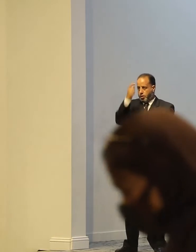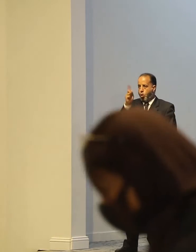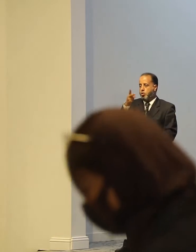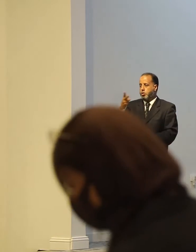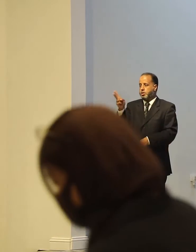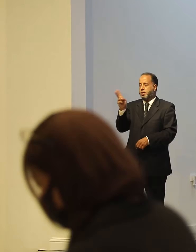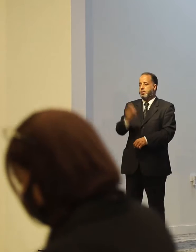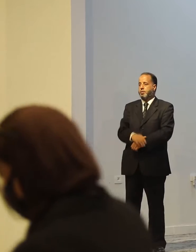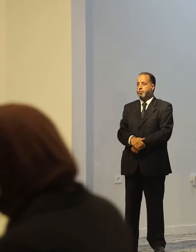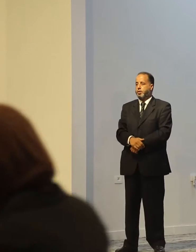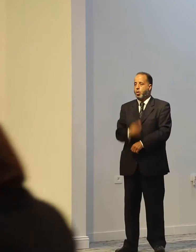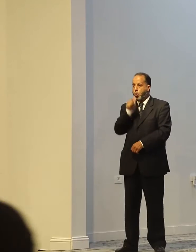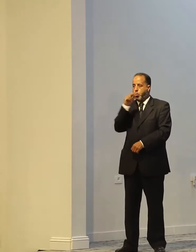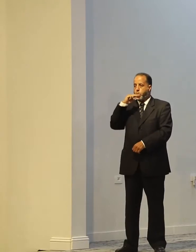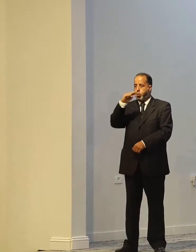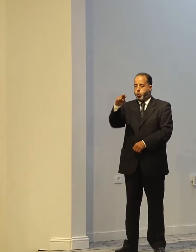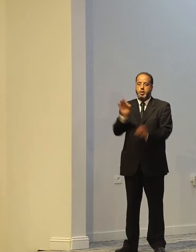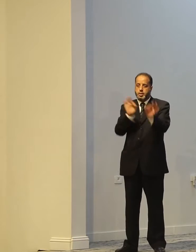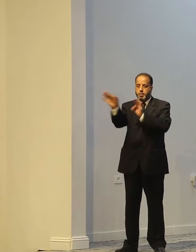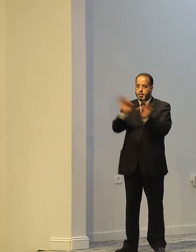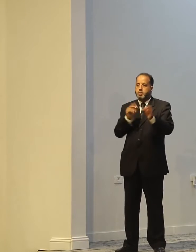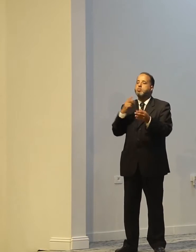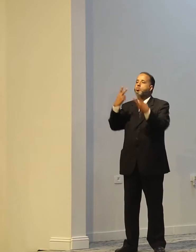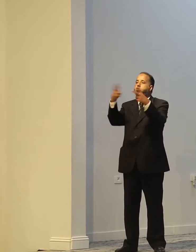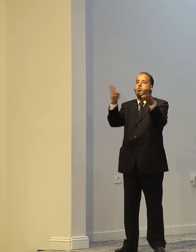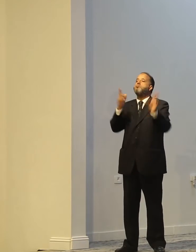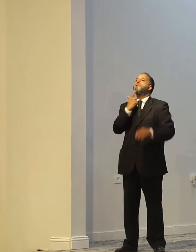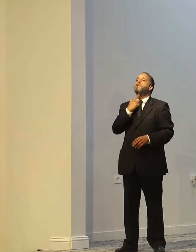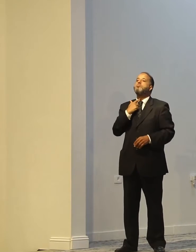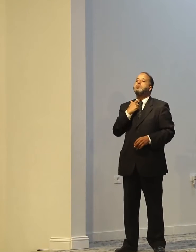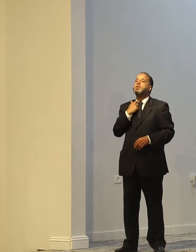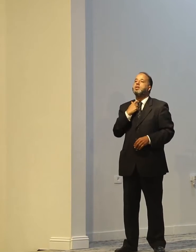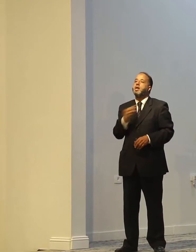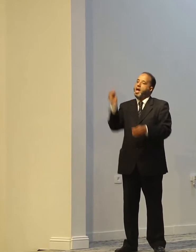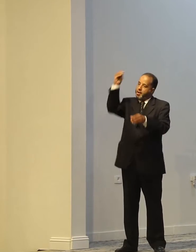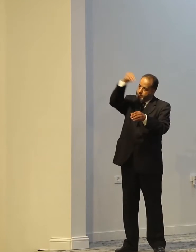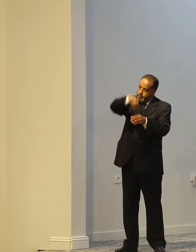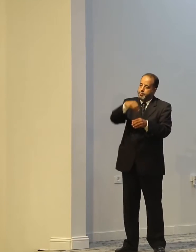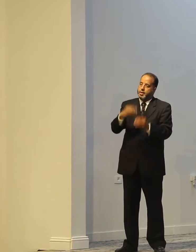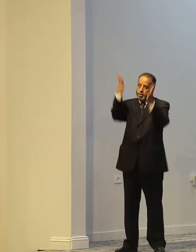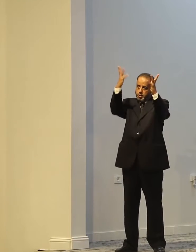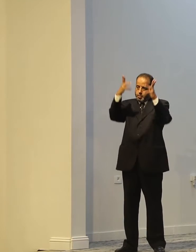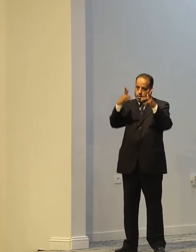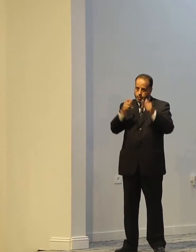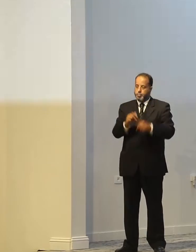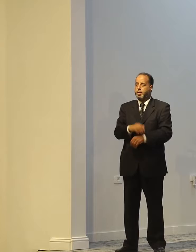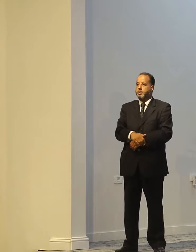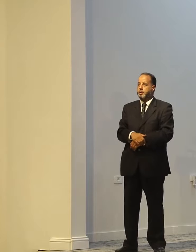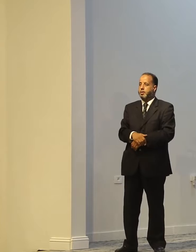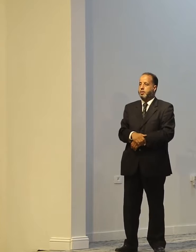2 أغسطس 2021. وحيث أن معدلات الإقبال على التسجيل لا زالت تسجل معدلات